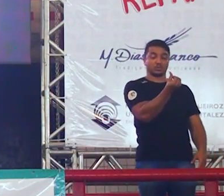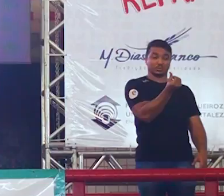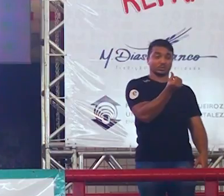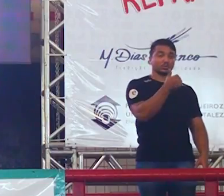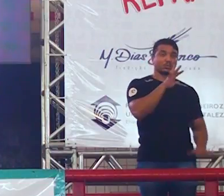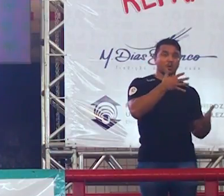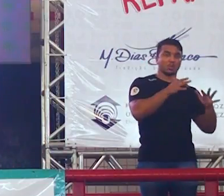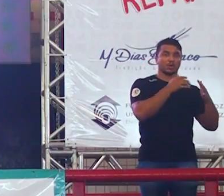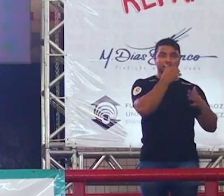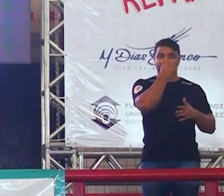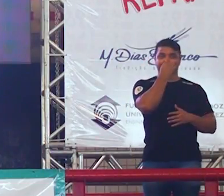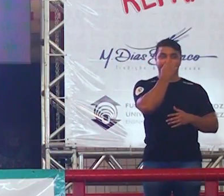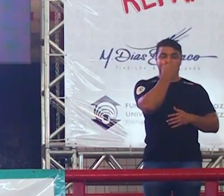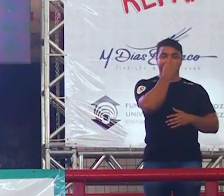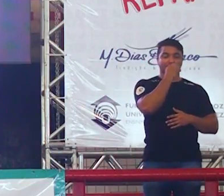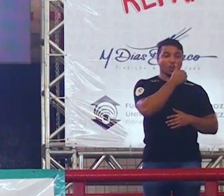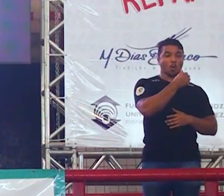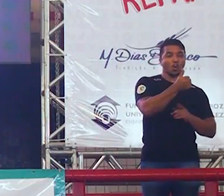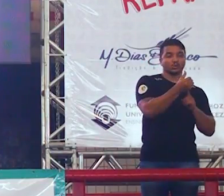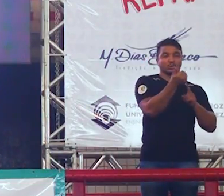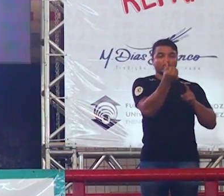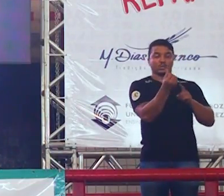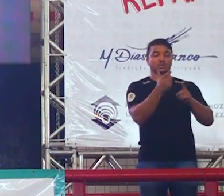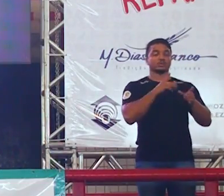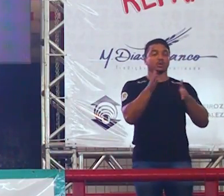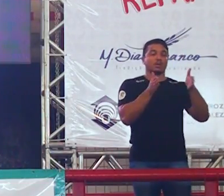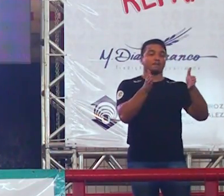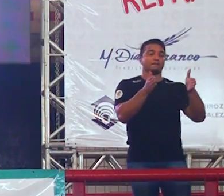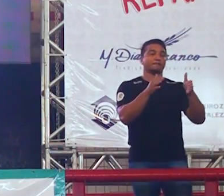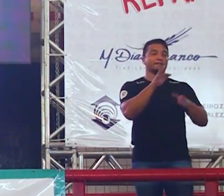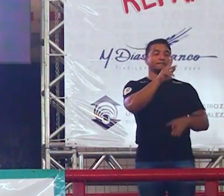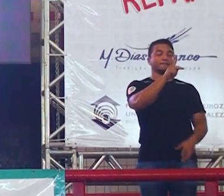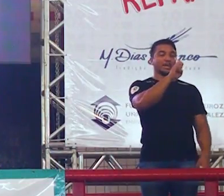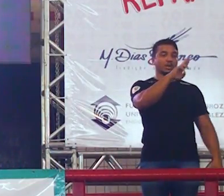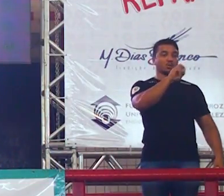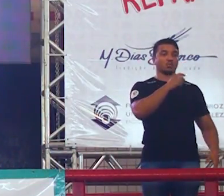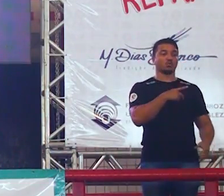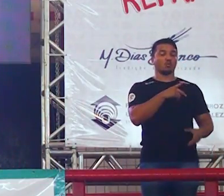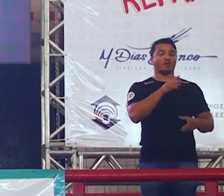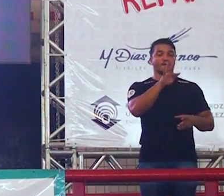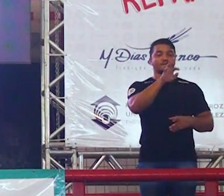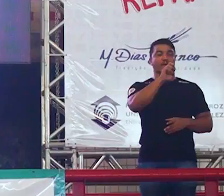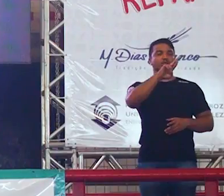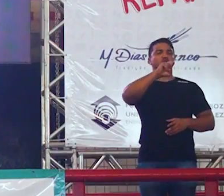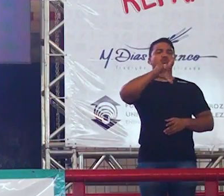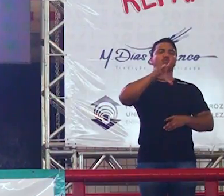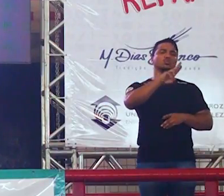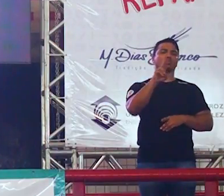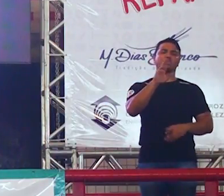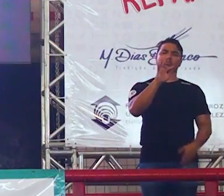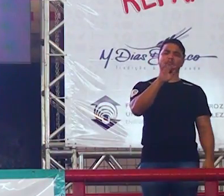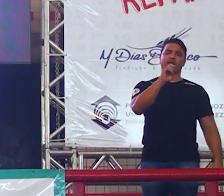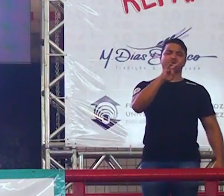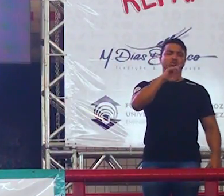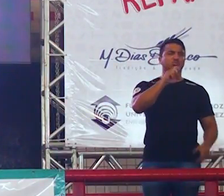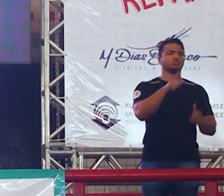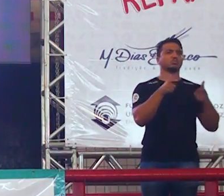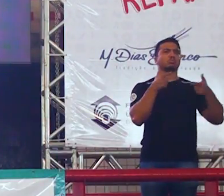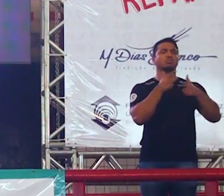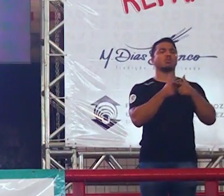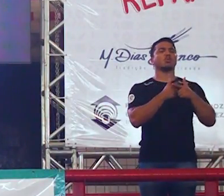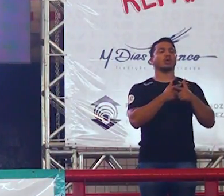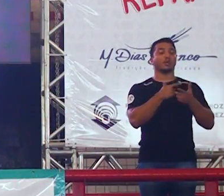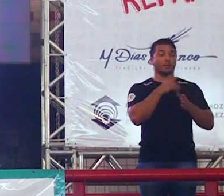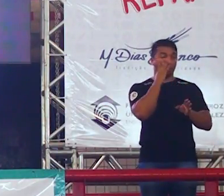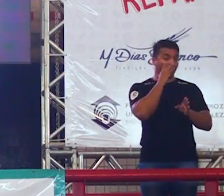fase, do 11º ao 16º dia, chamamos de período fértil. Marcelo, por que esse tempo todo?